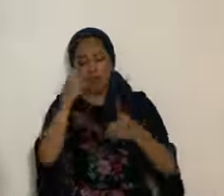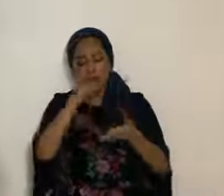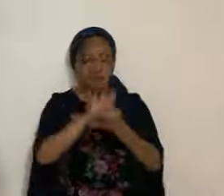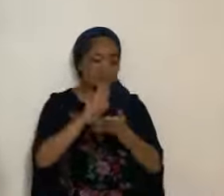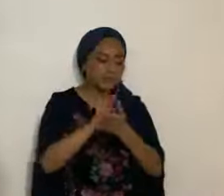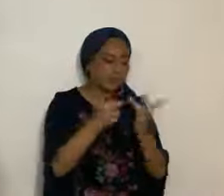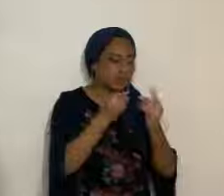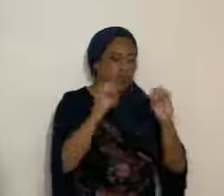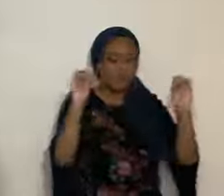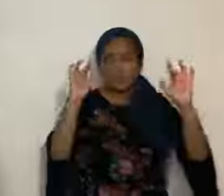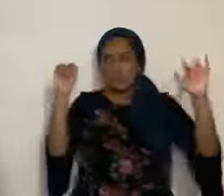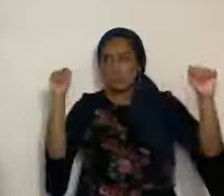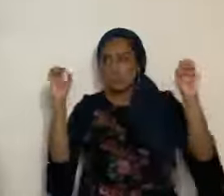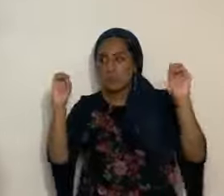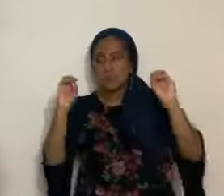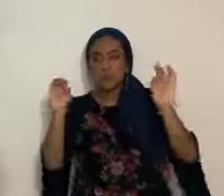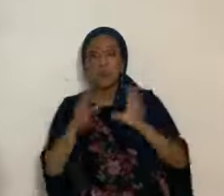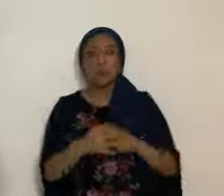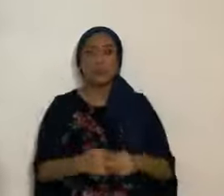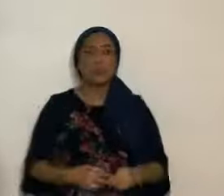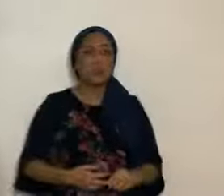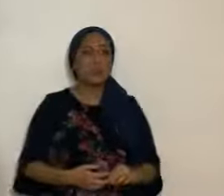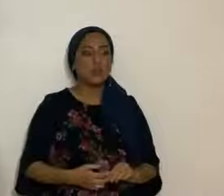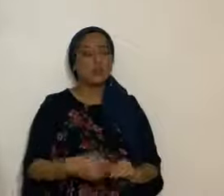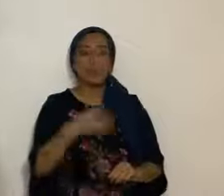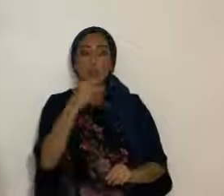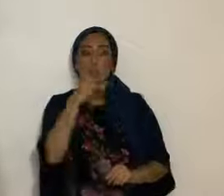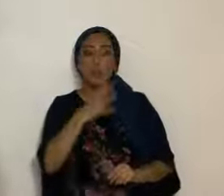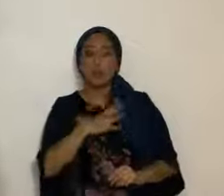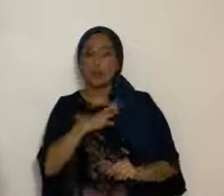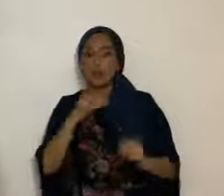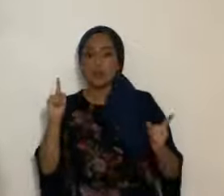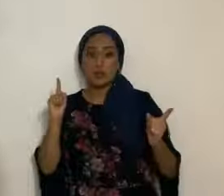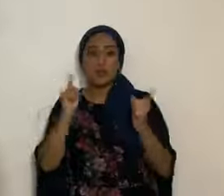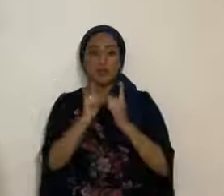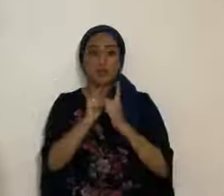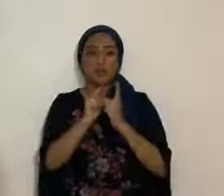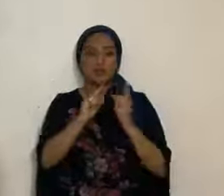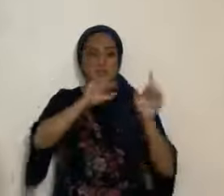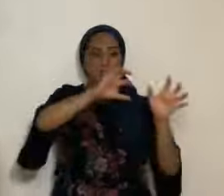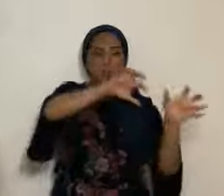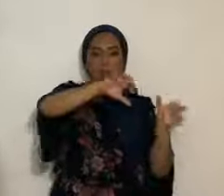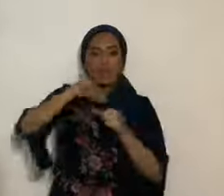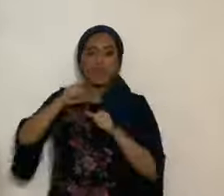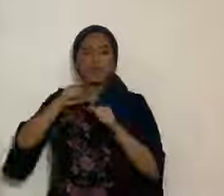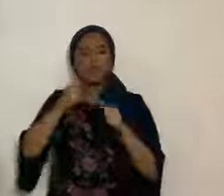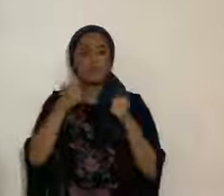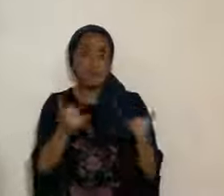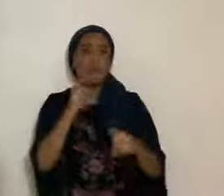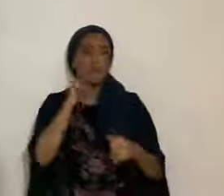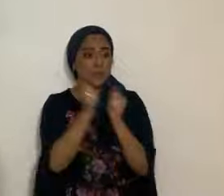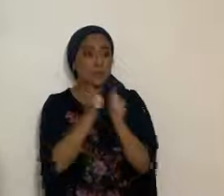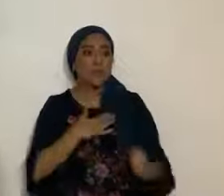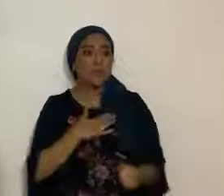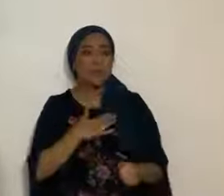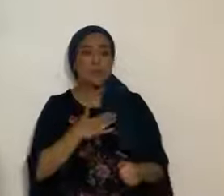había nadie de los de casa allí. Y ella lo asió por la ropa diciendo: duerme conmigo. Entonces él le dejó su ropa en